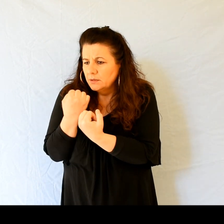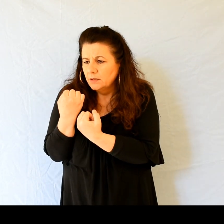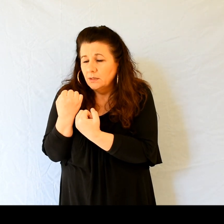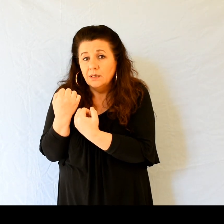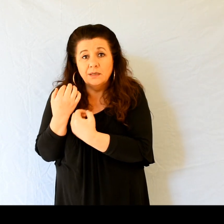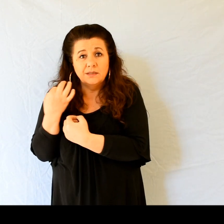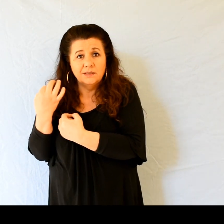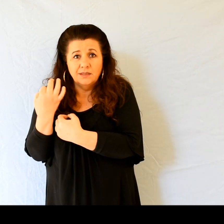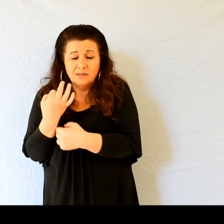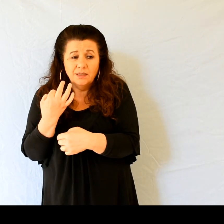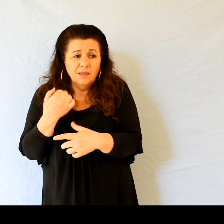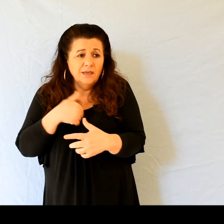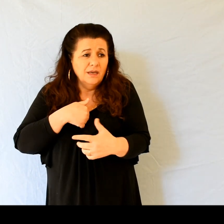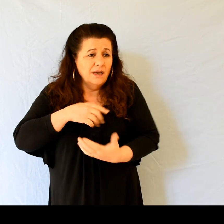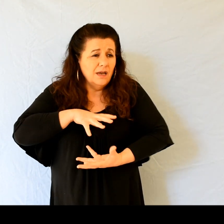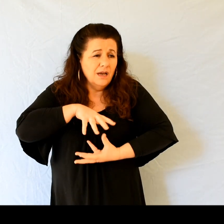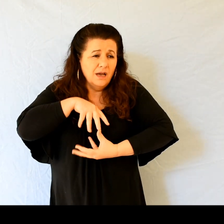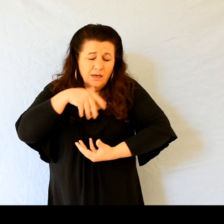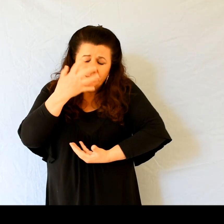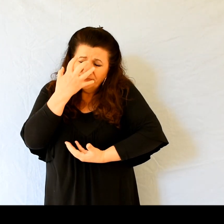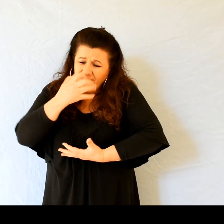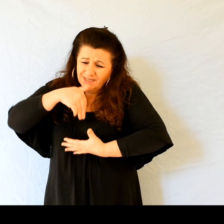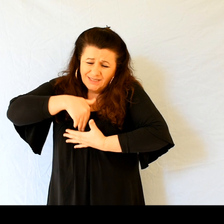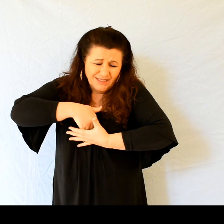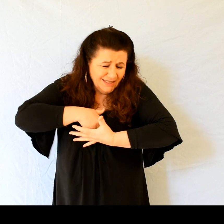Restez ici et veillez. »